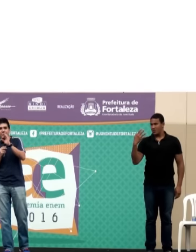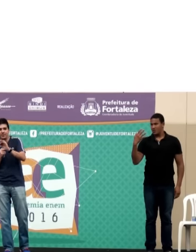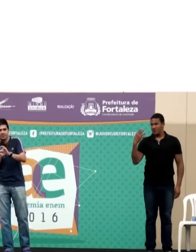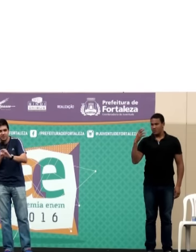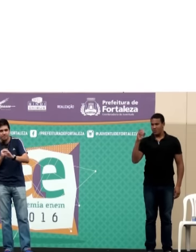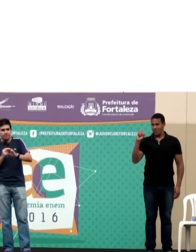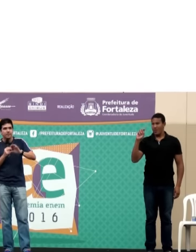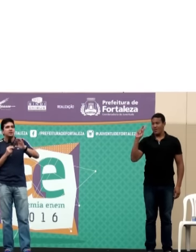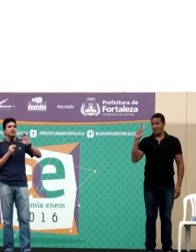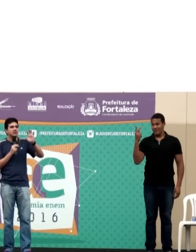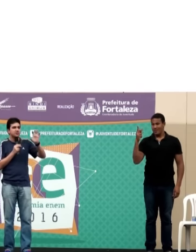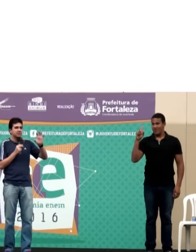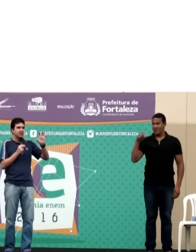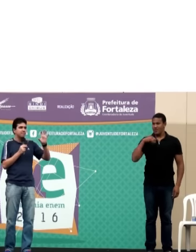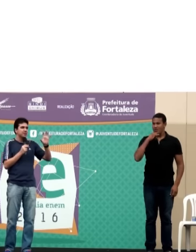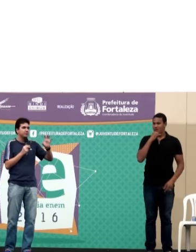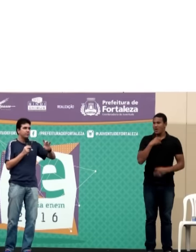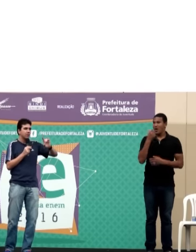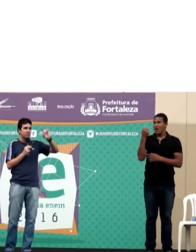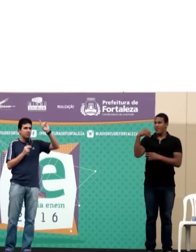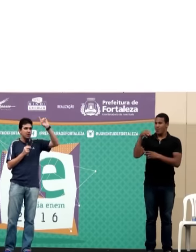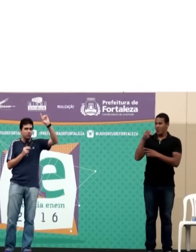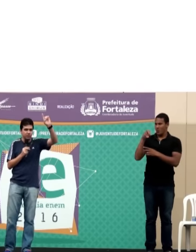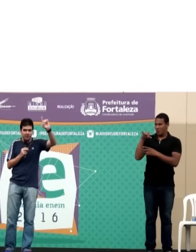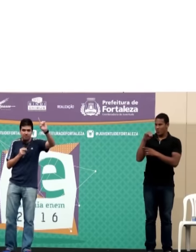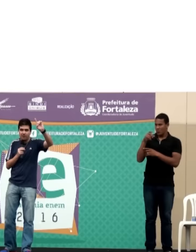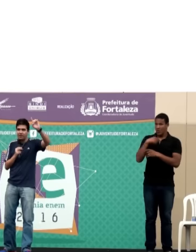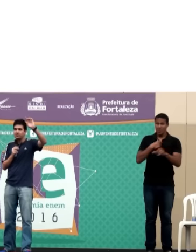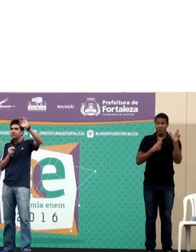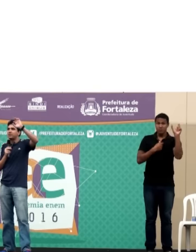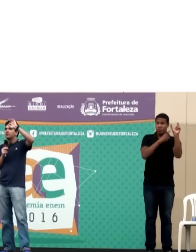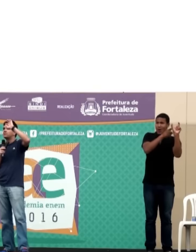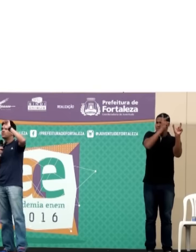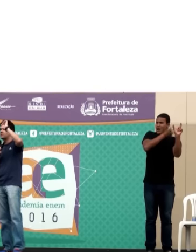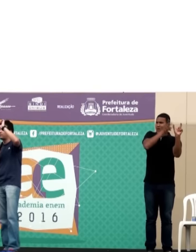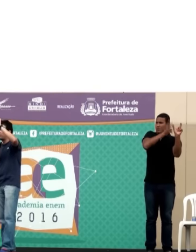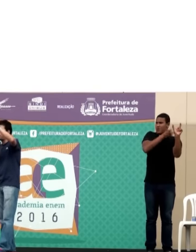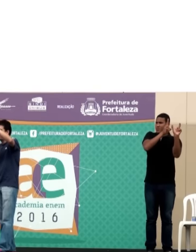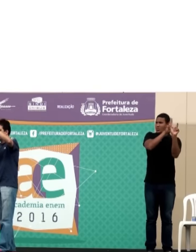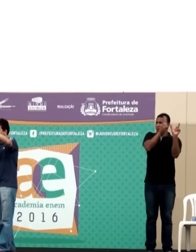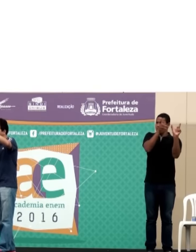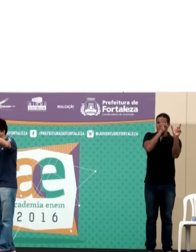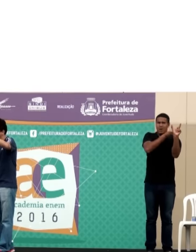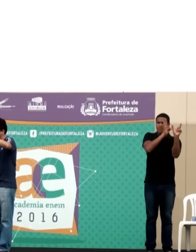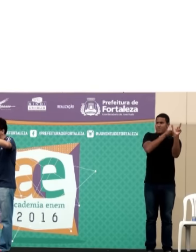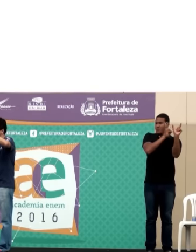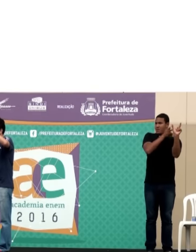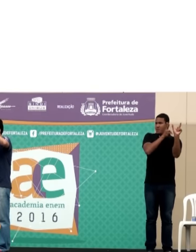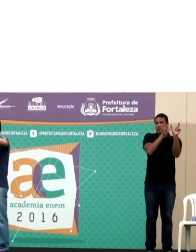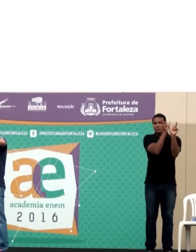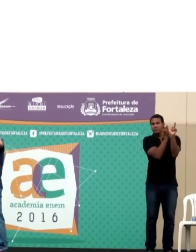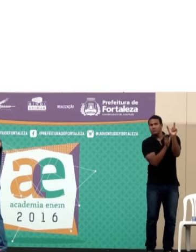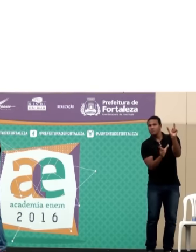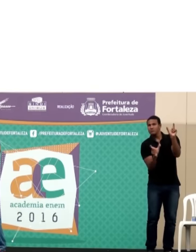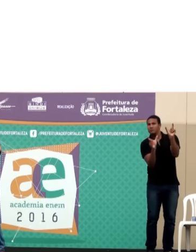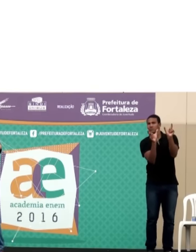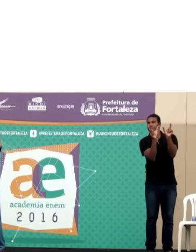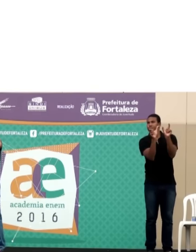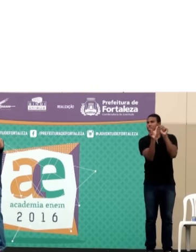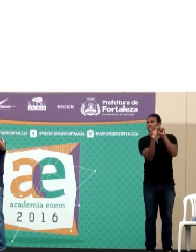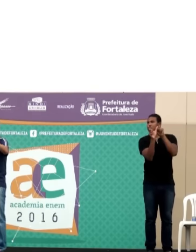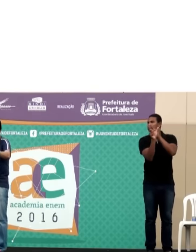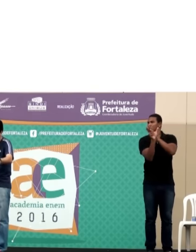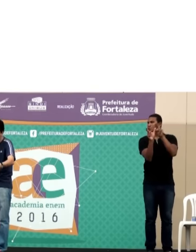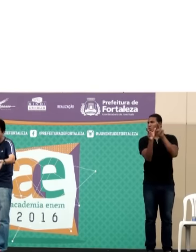carga fixa, esses elementos vão formar uma única base. Se eles formam uma única base, só vai ter uma